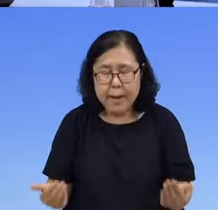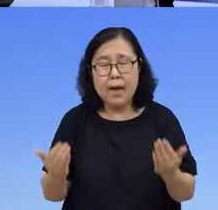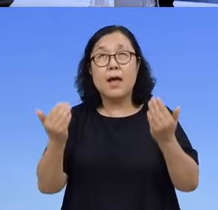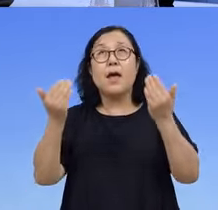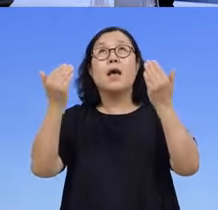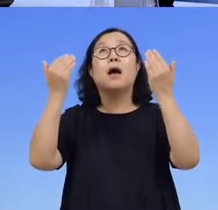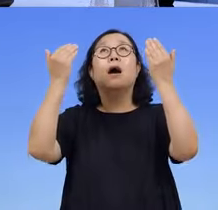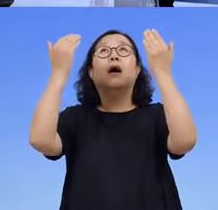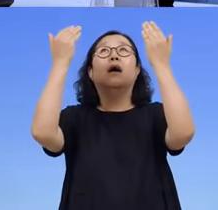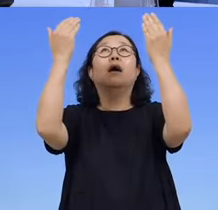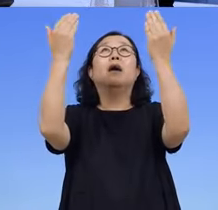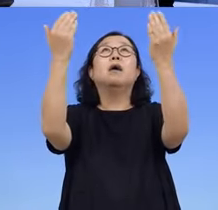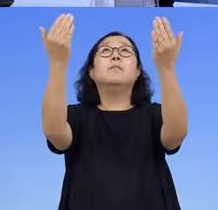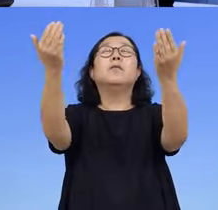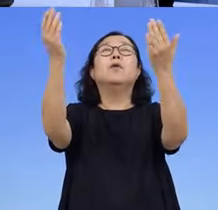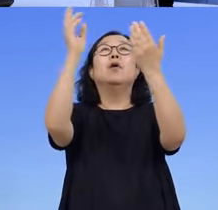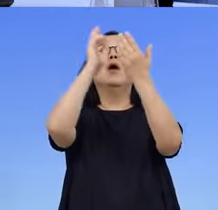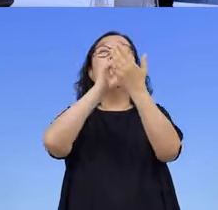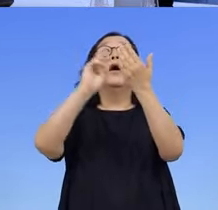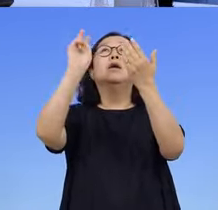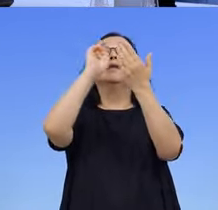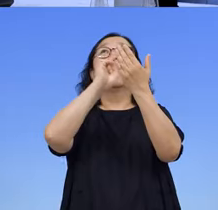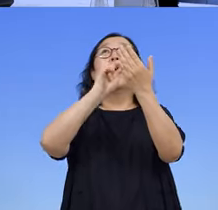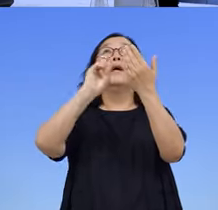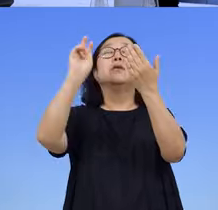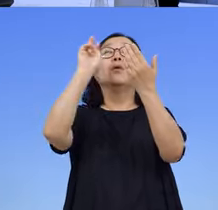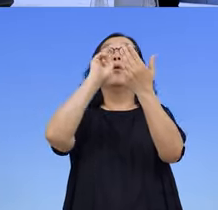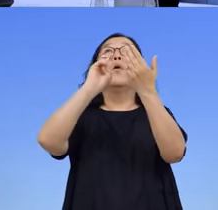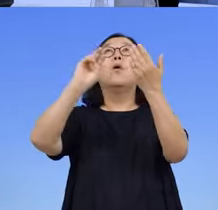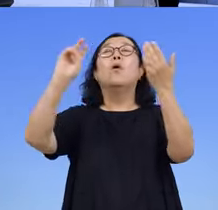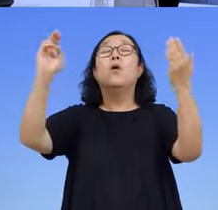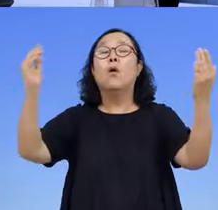예배하고 찬송하네.